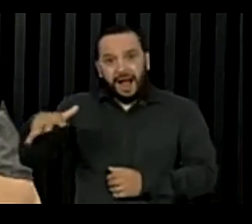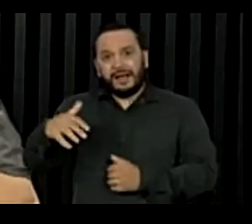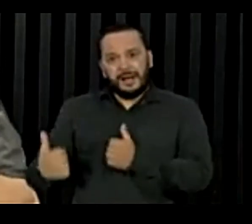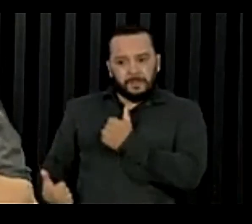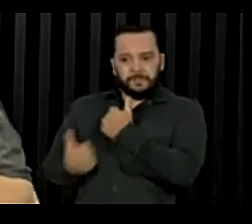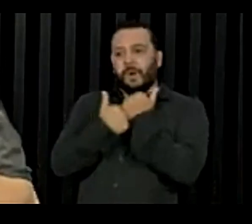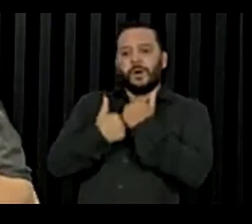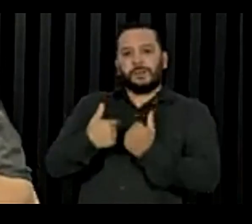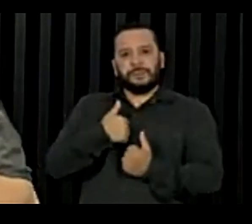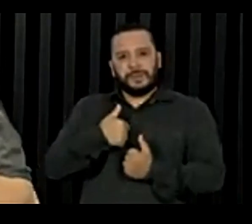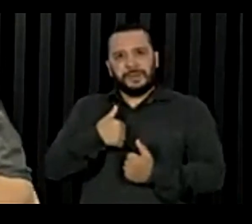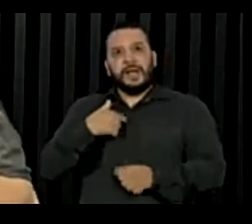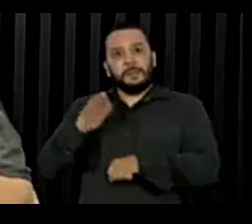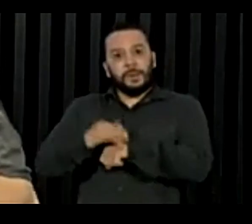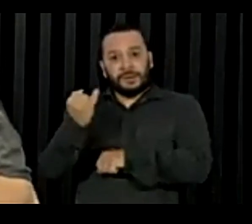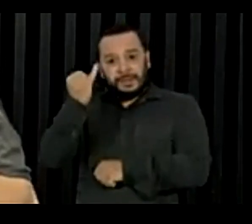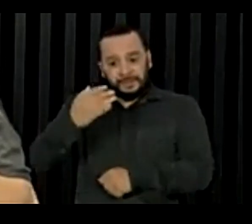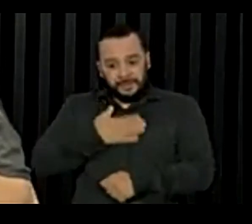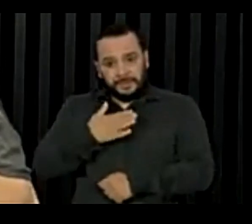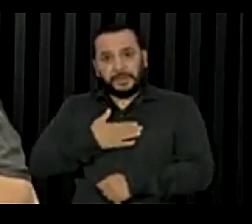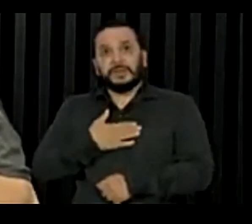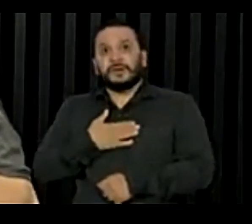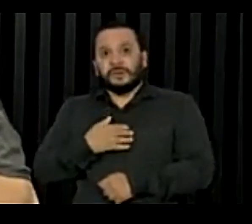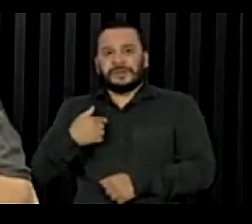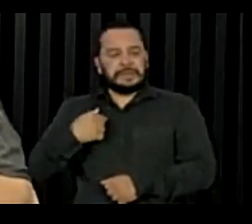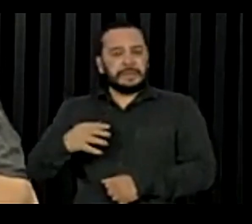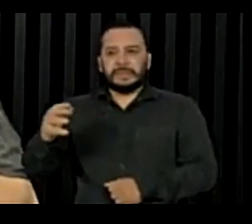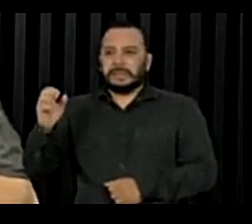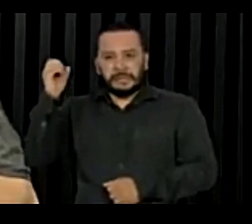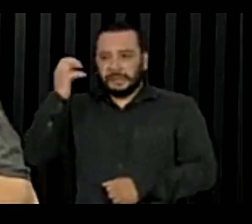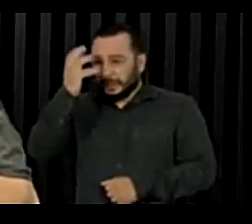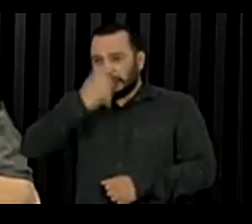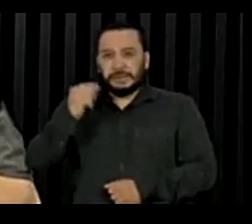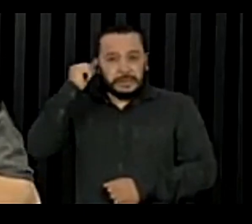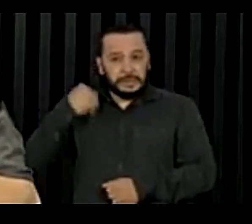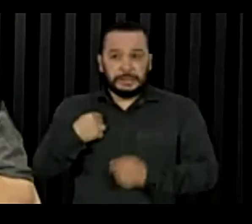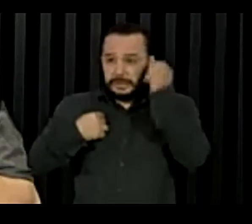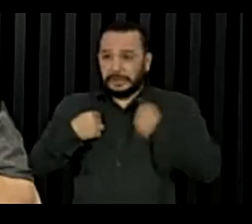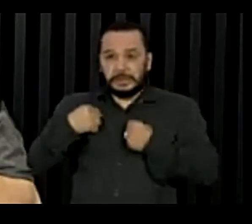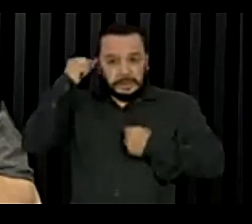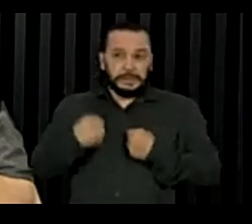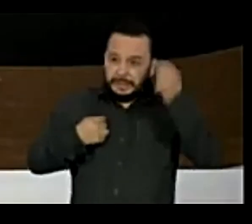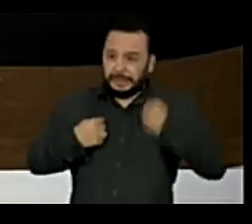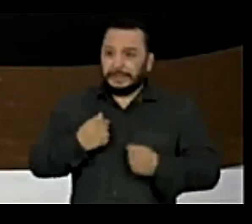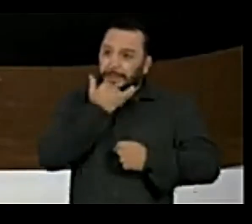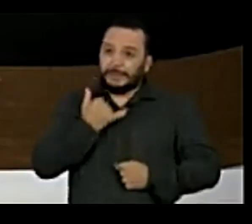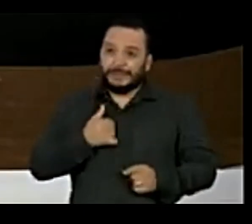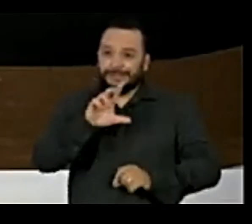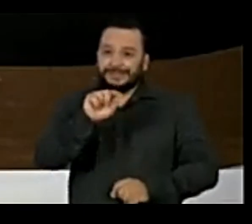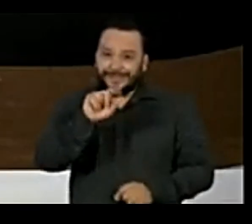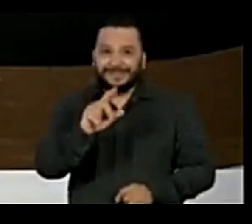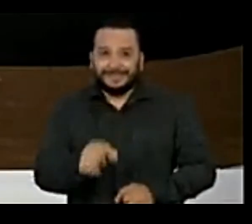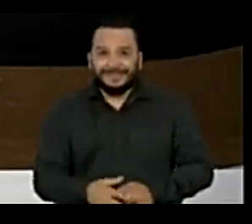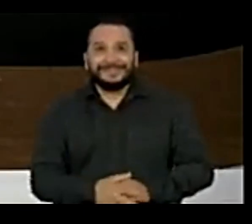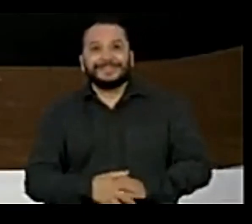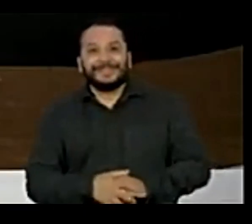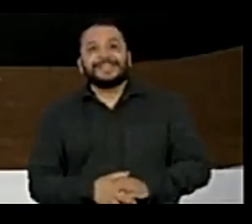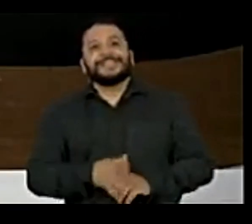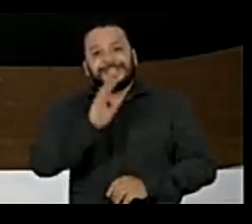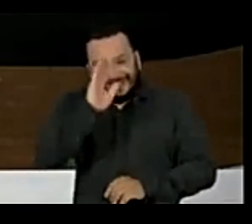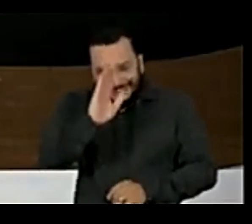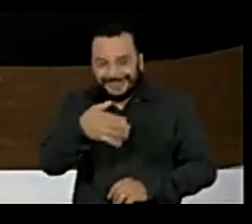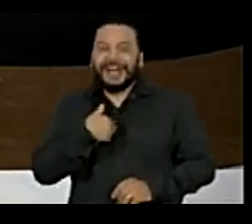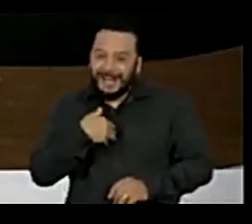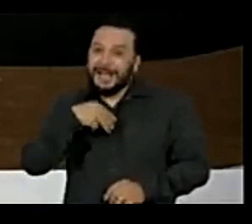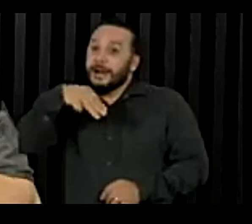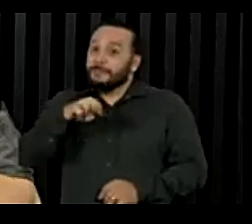a importância política que me dão hoje, eu estou com muita raiva das minhas orelhas nesse momento. Tá muito bom que você já virou meme, já criou vários memes só